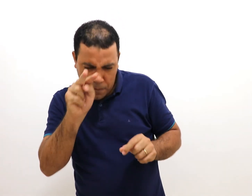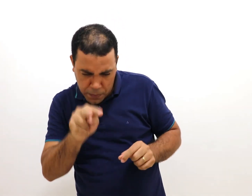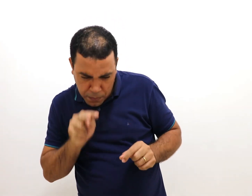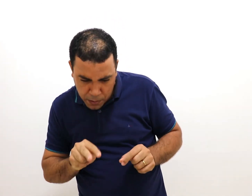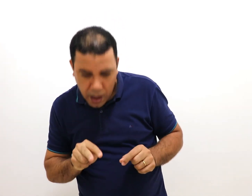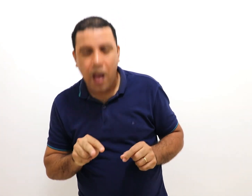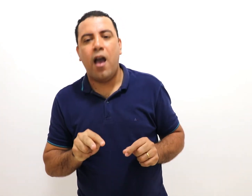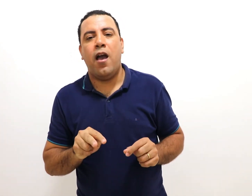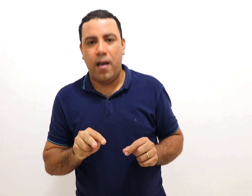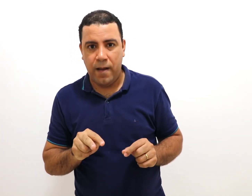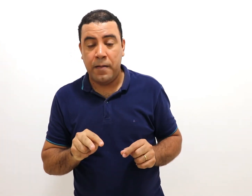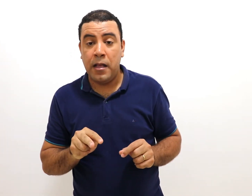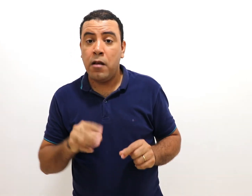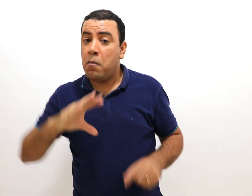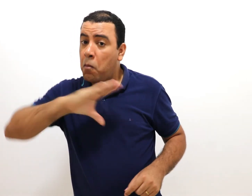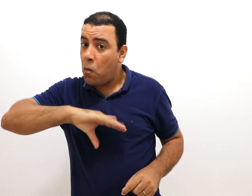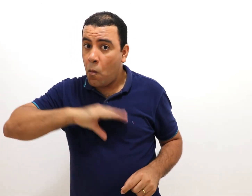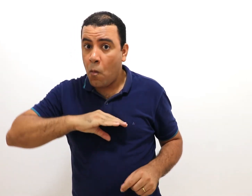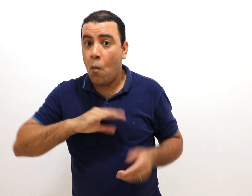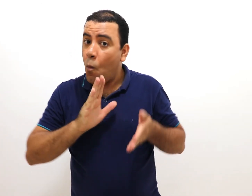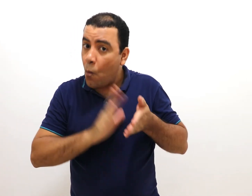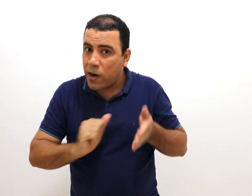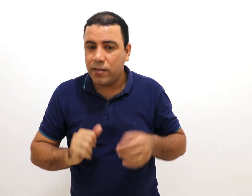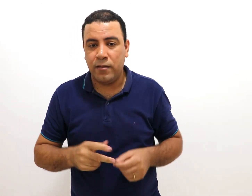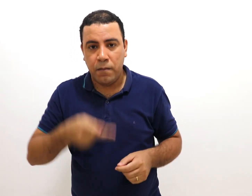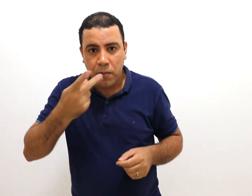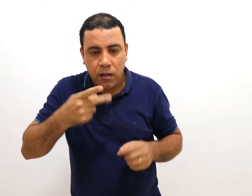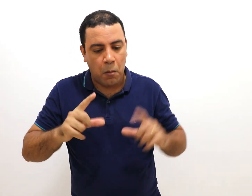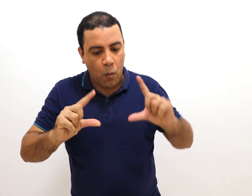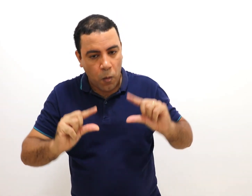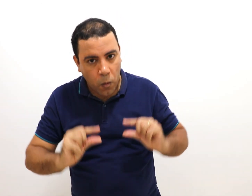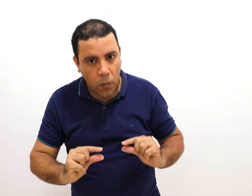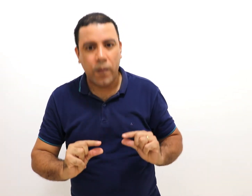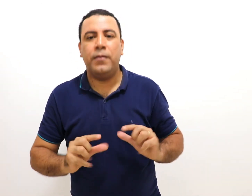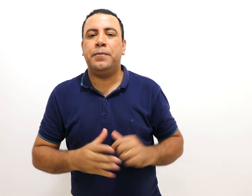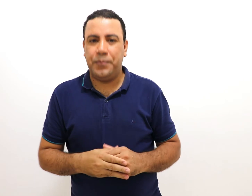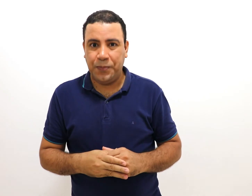do português oral ou escrito para entender e resolver a atividade.